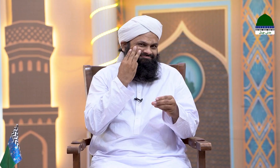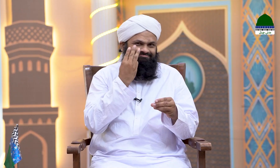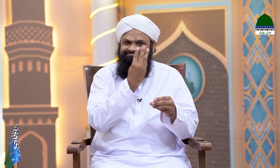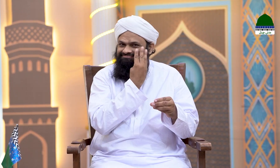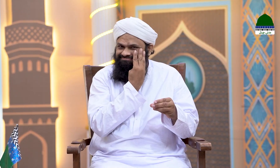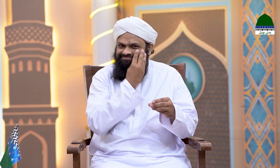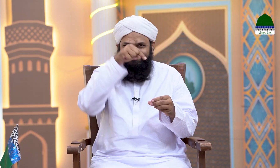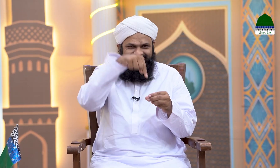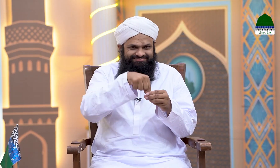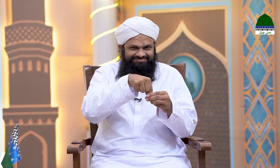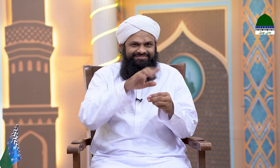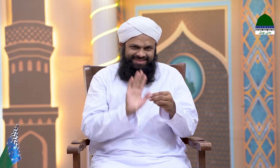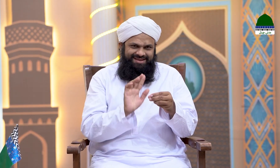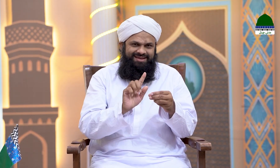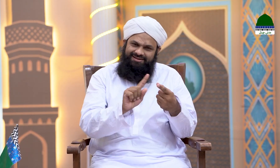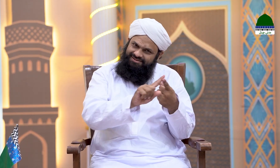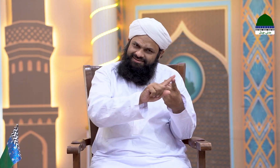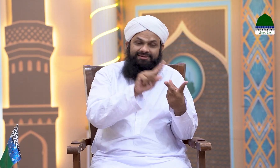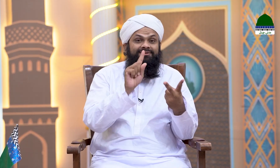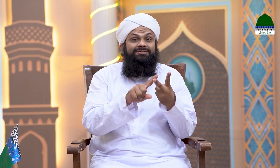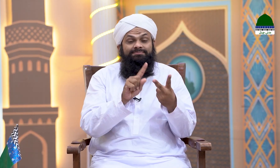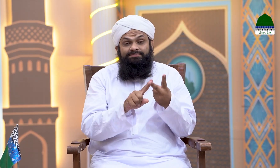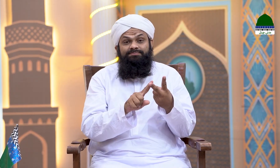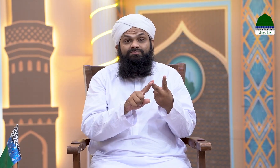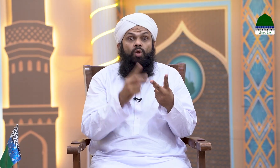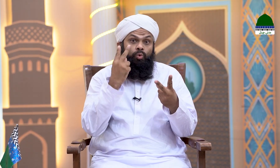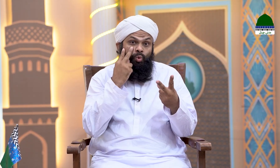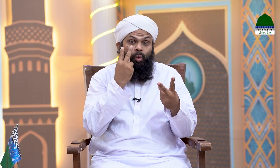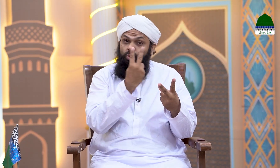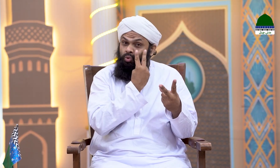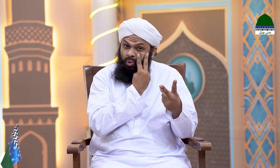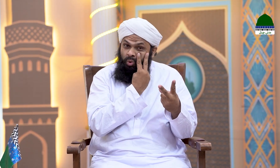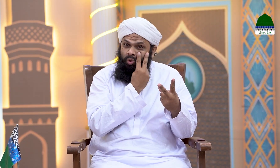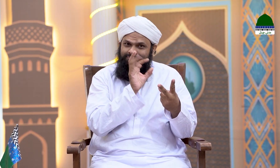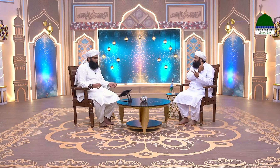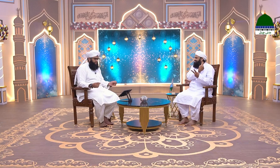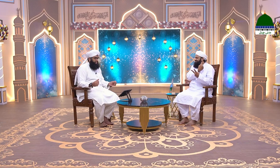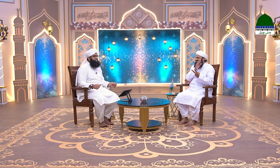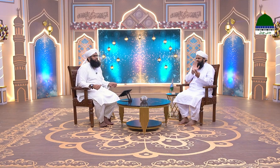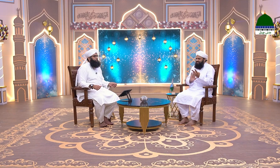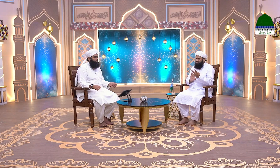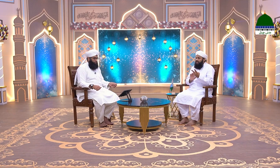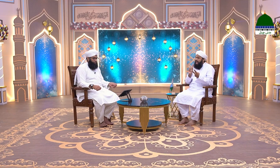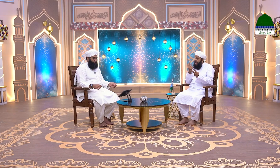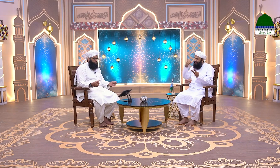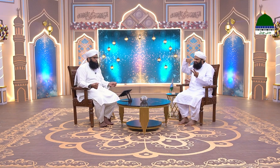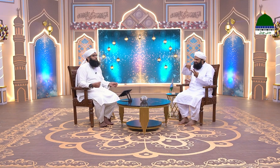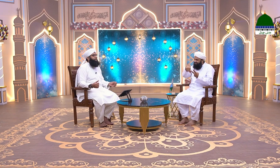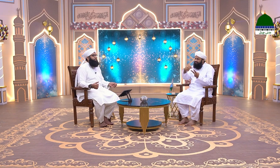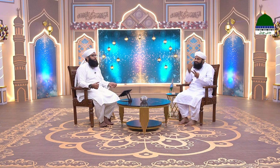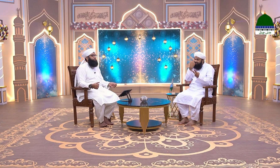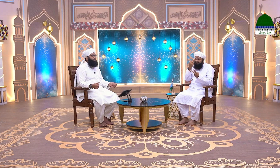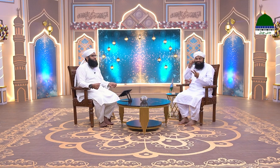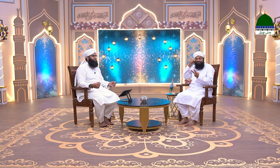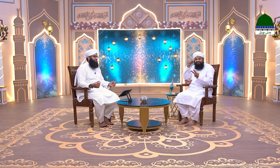3 سلائیاں استعمال فرماتے تھے، اور بعض اوقات 2 سلائیاں سرمے کی ڈالتے اور ایک سلائی کو دونوں